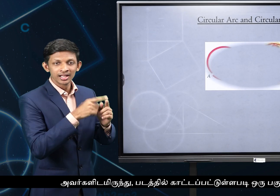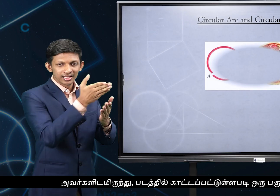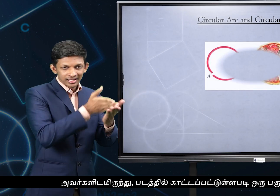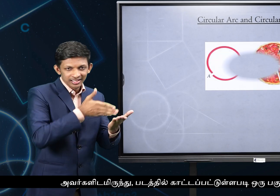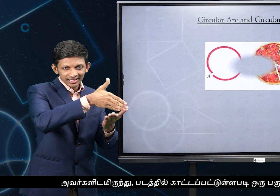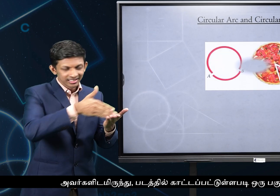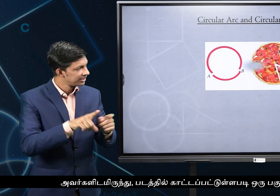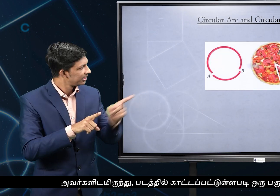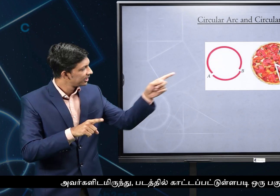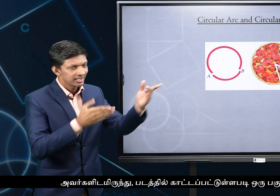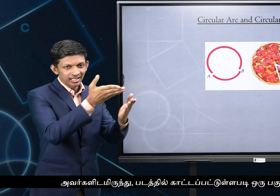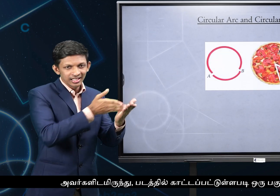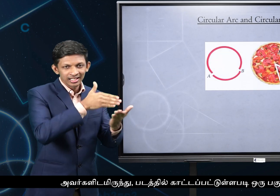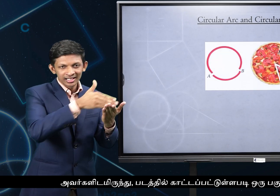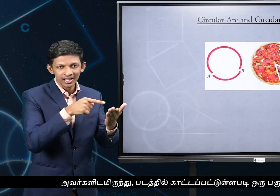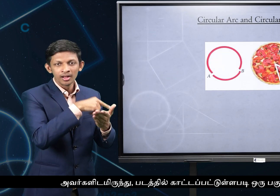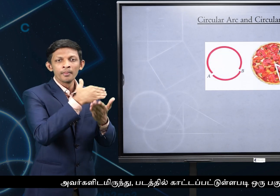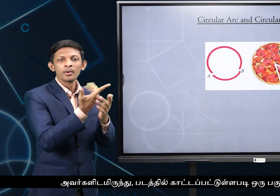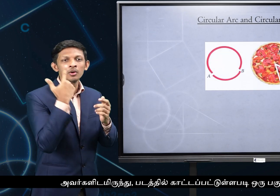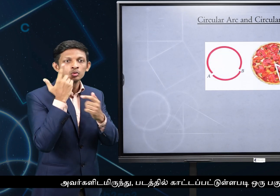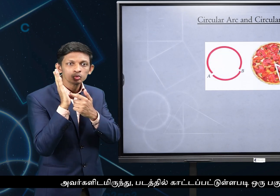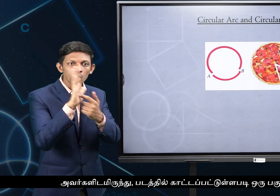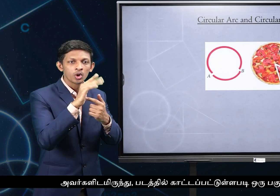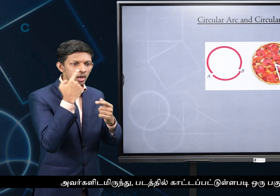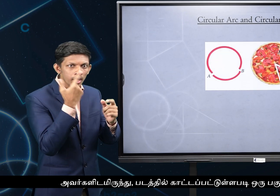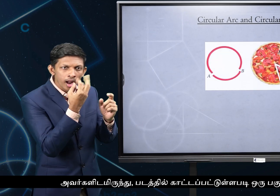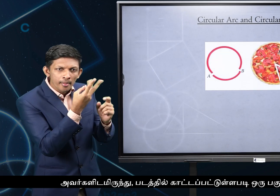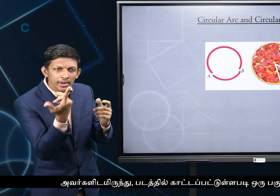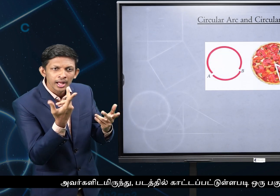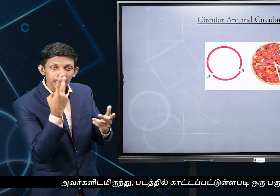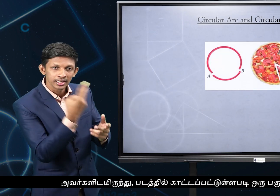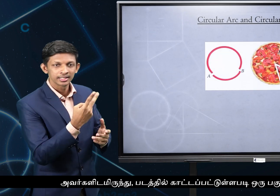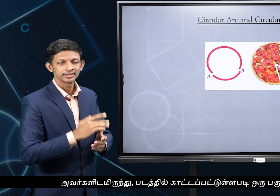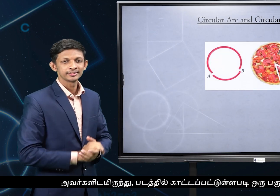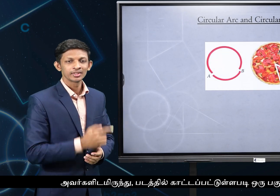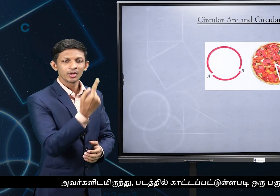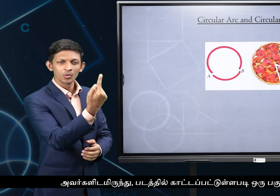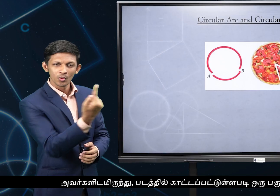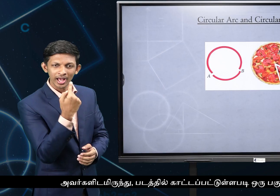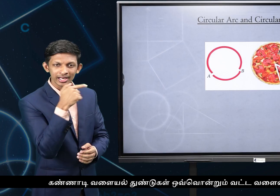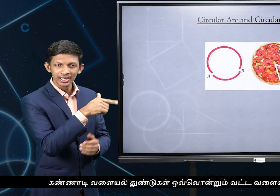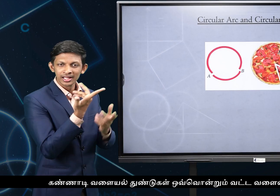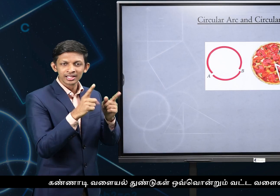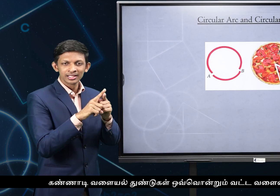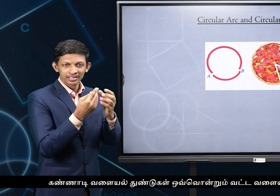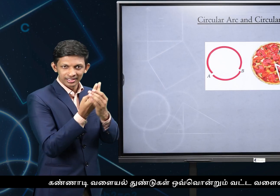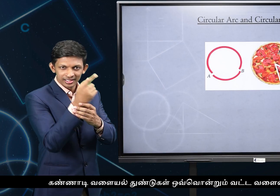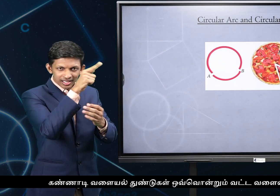அவர்களிடமிருந்து படத்தில் காட்டப்பட்டுள்ளதுபடி ஒரு பகுதியை வெட்டுங்கள். கண்ணாடி வளையல்